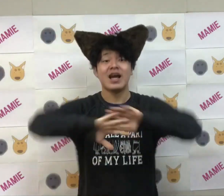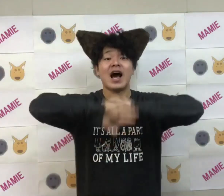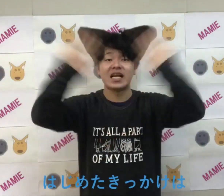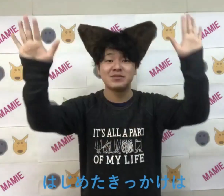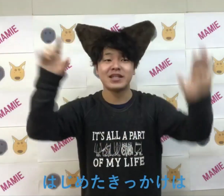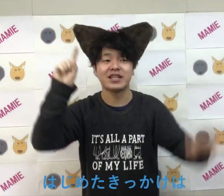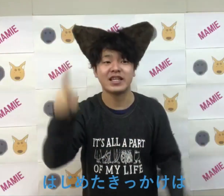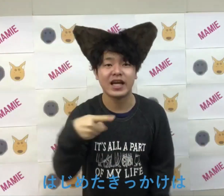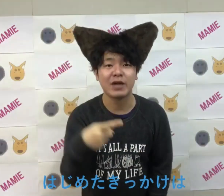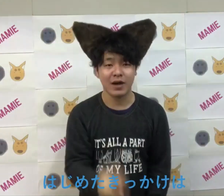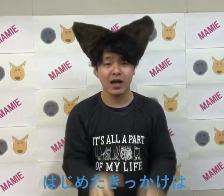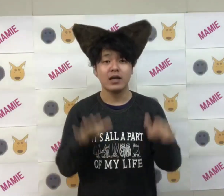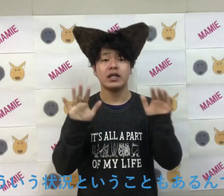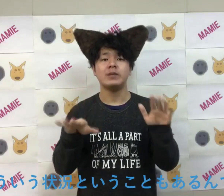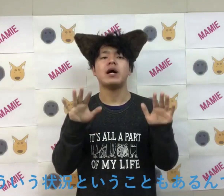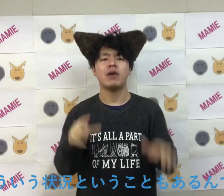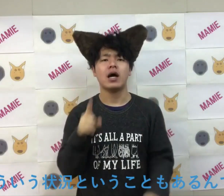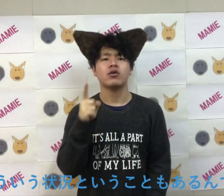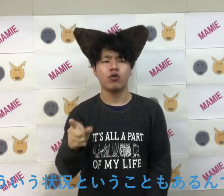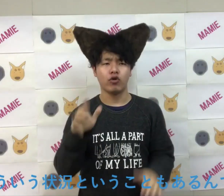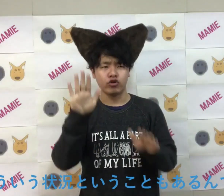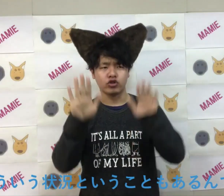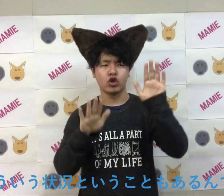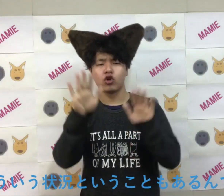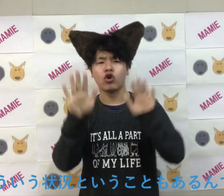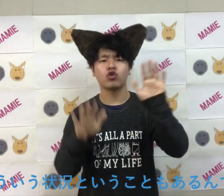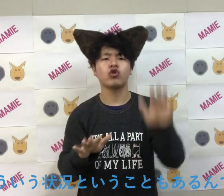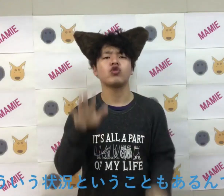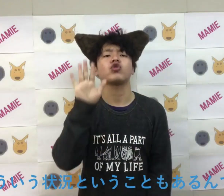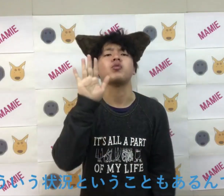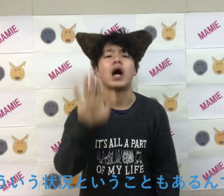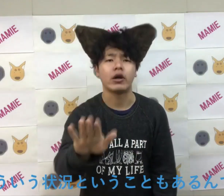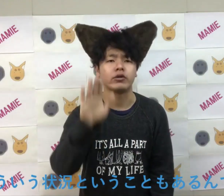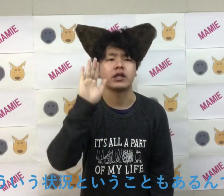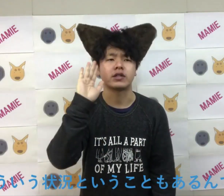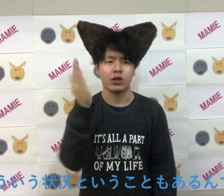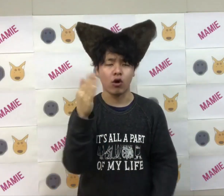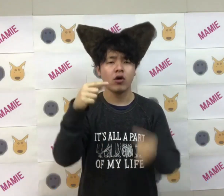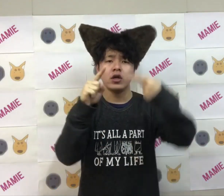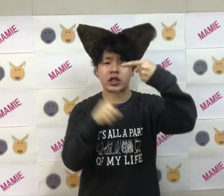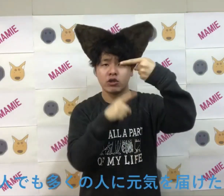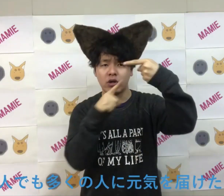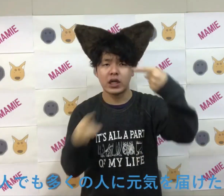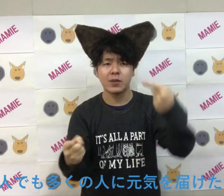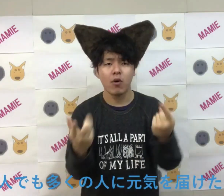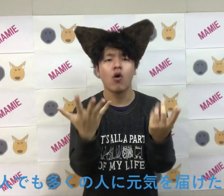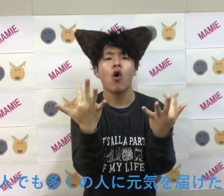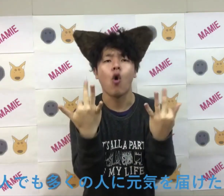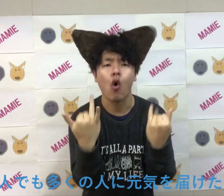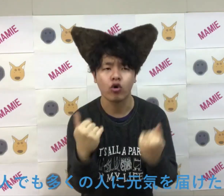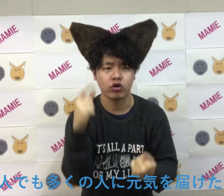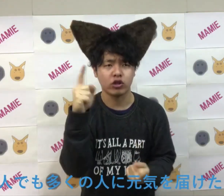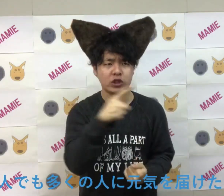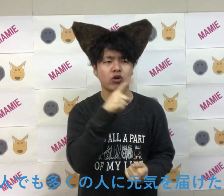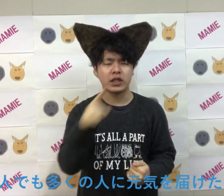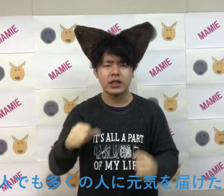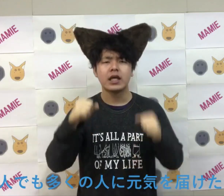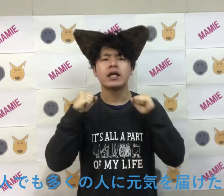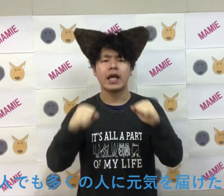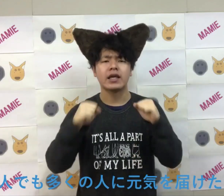はい、始めたきっかけは、今はこういう状況ということもあるんですけど、一人でも多くの人に元気